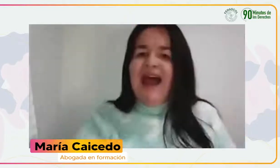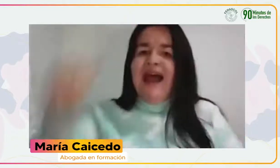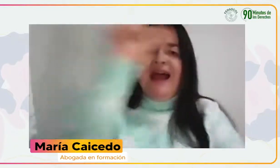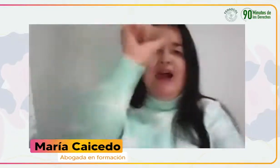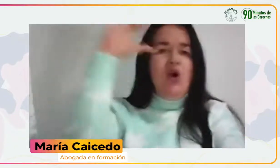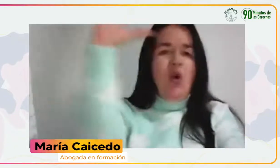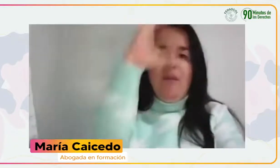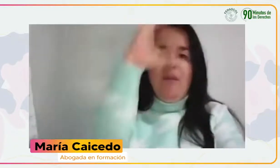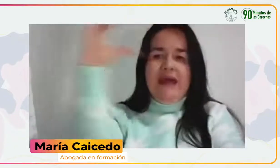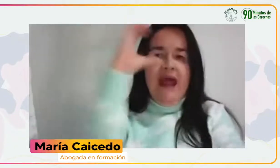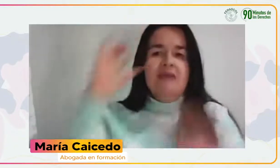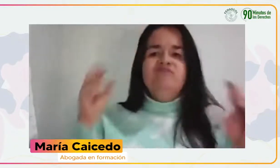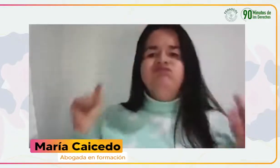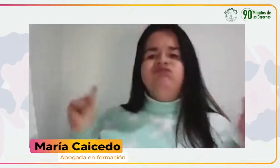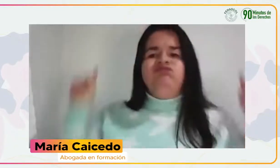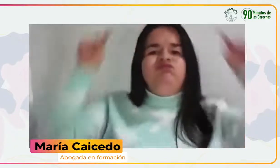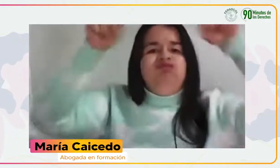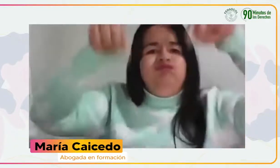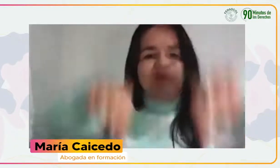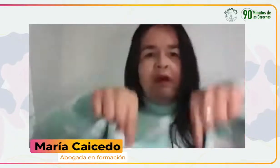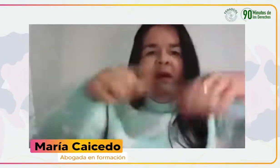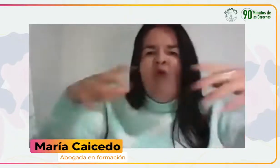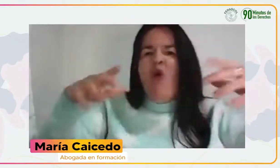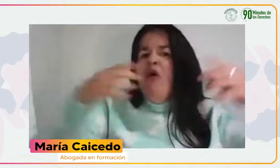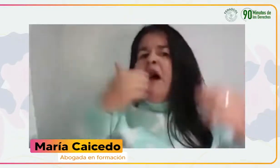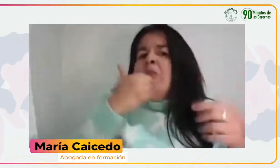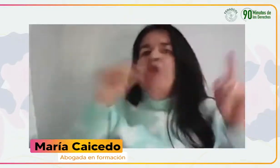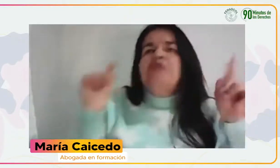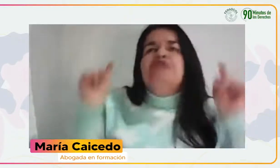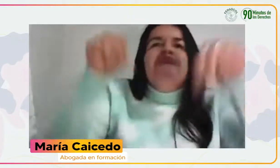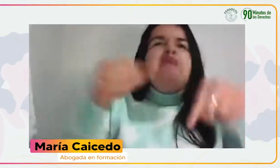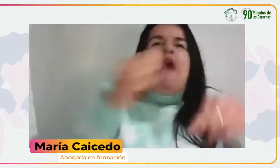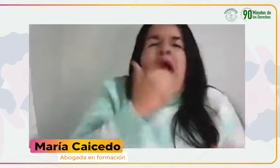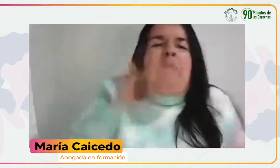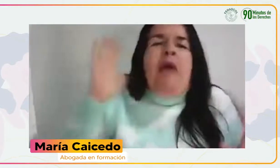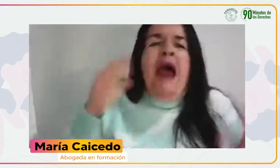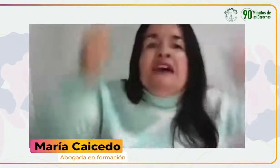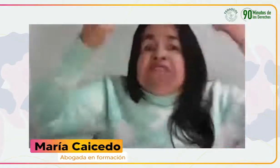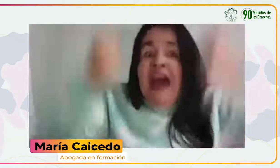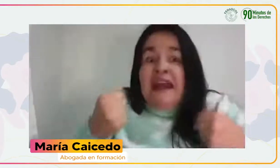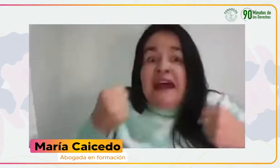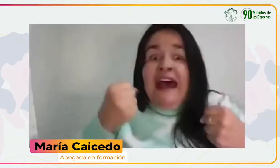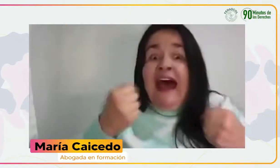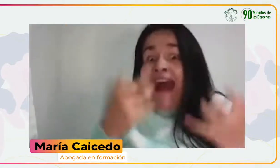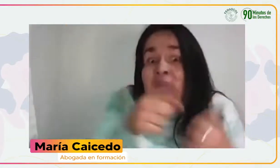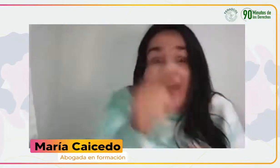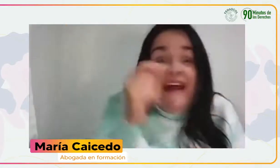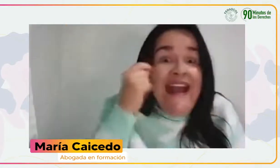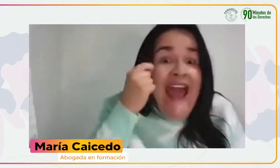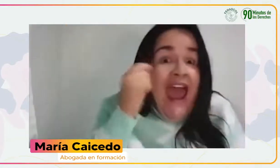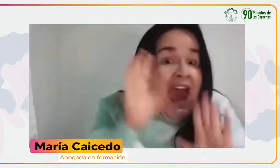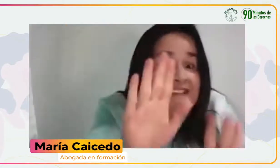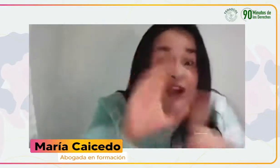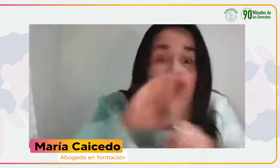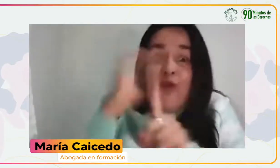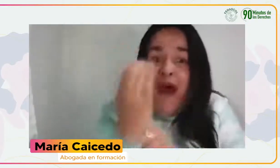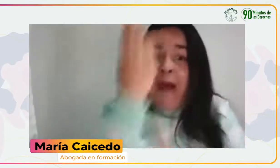sea abierta a todas las mujeres sordas a nivel nacional, que digamos se